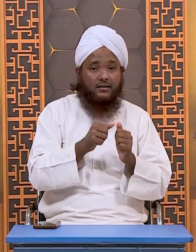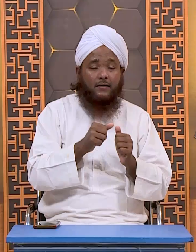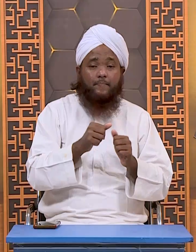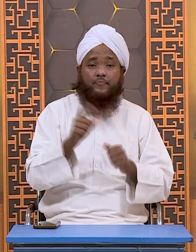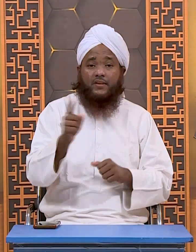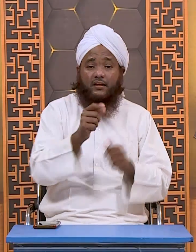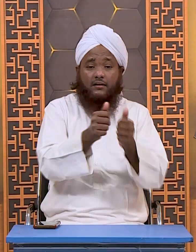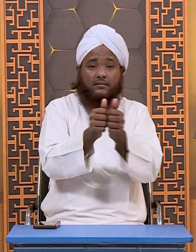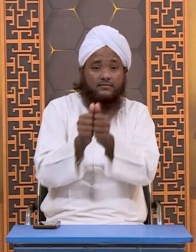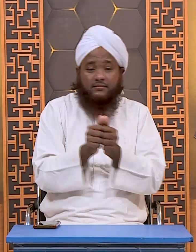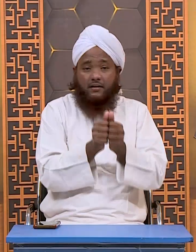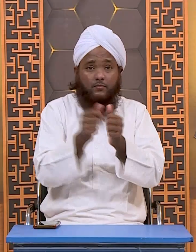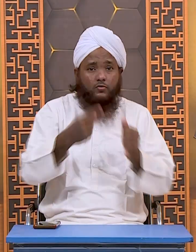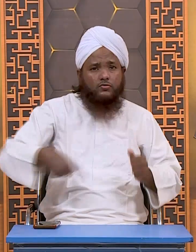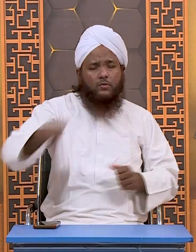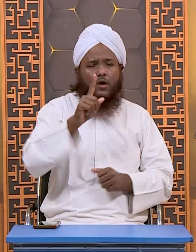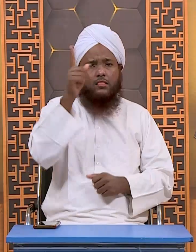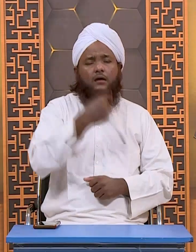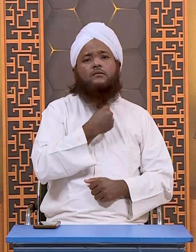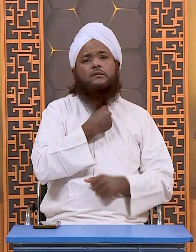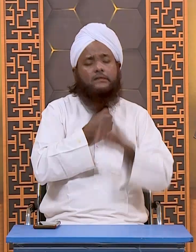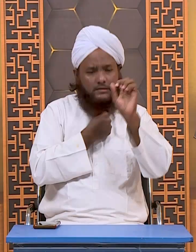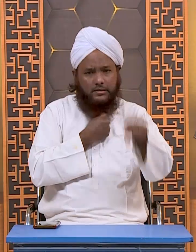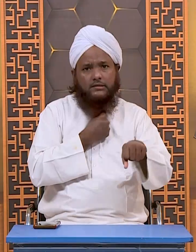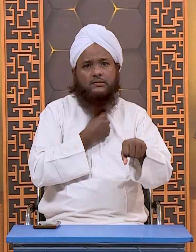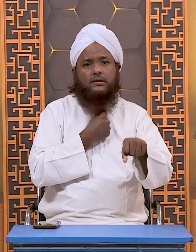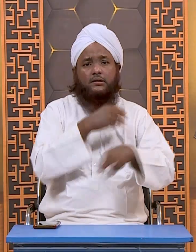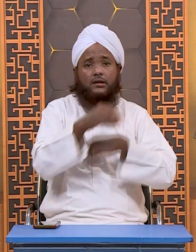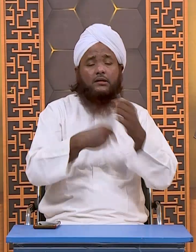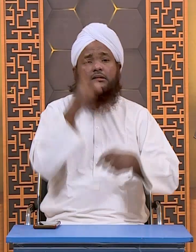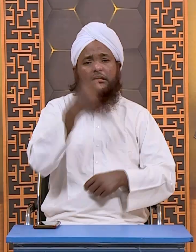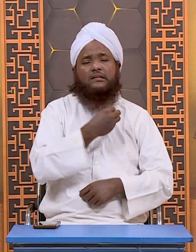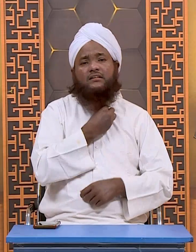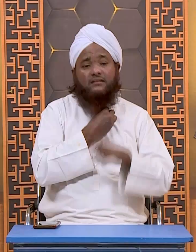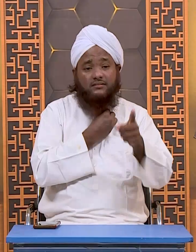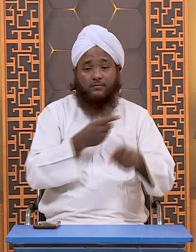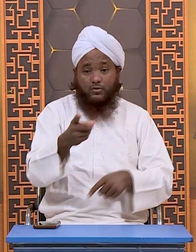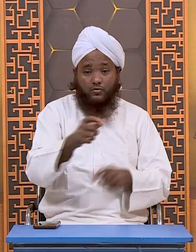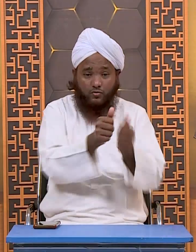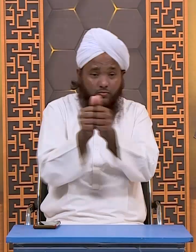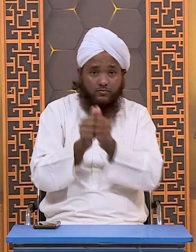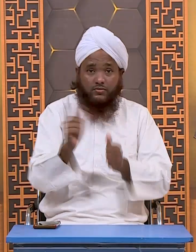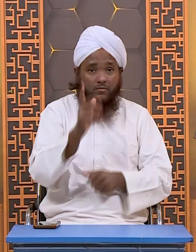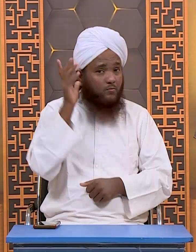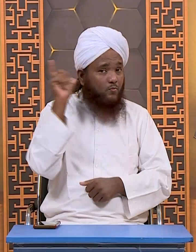الصلوۃ والسلام نے قسم یاد فرما کے فرمایا رب کعبہ کی قسم، اے صحابہ تم مومن ہو۔ سبحان